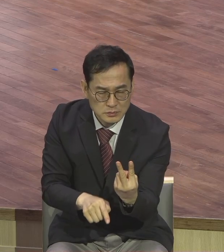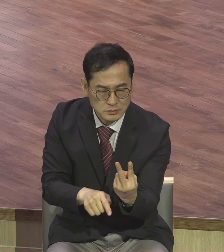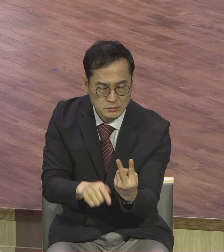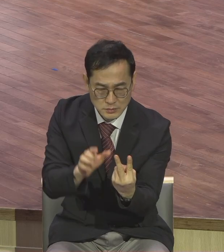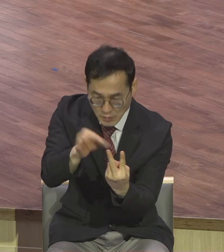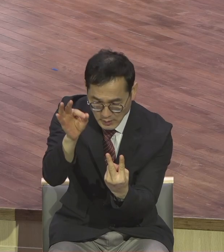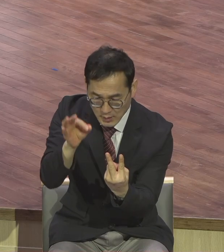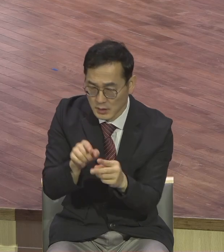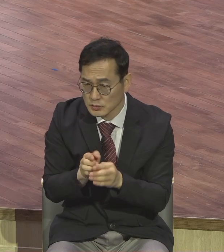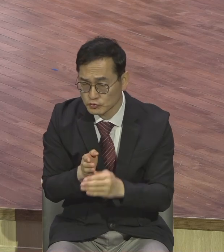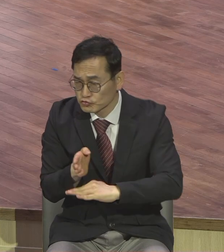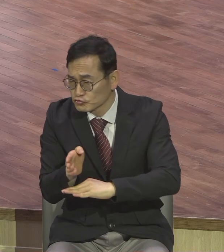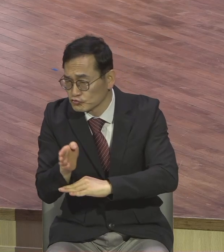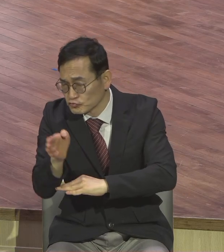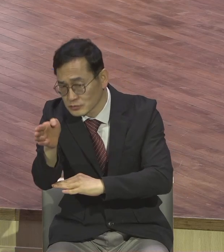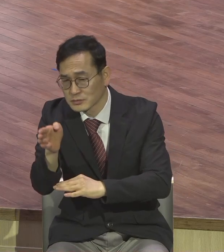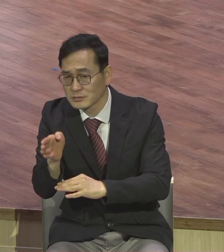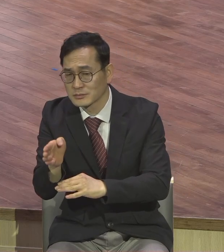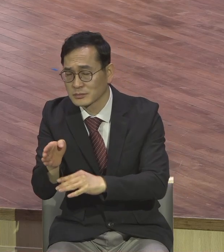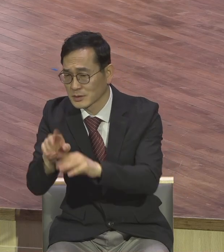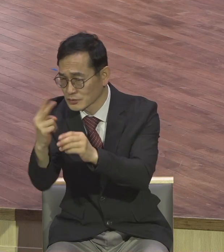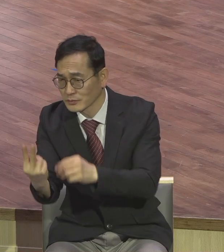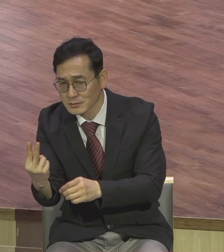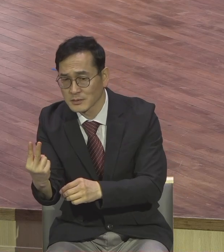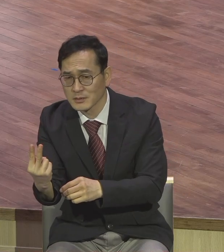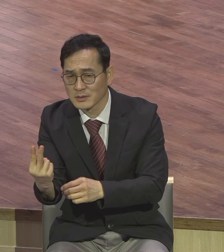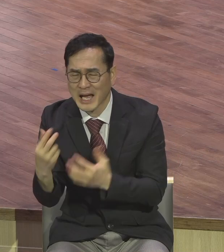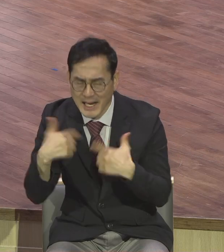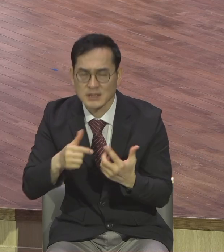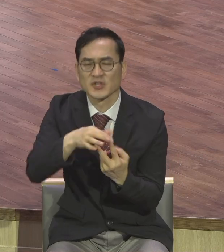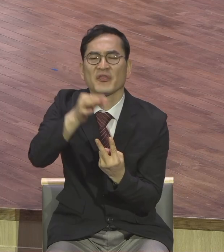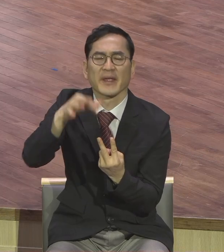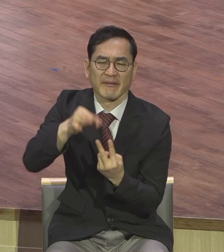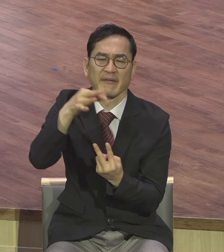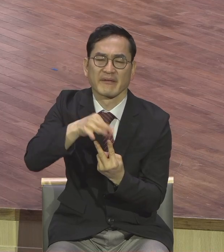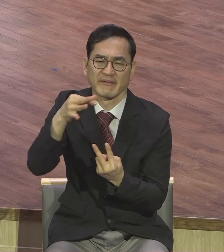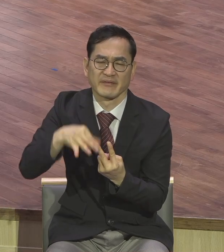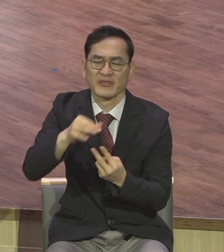이 선택을 통해서 우리 인생이 다 형성이 됩니다.